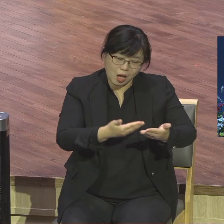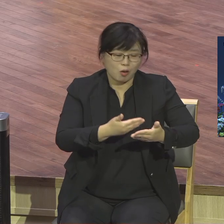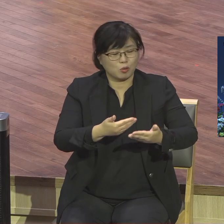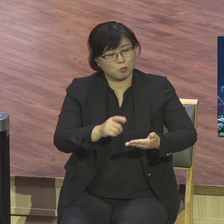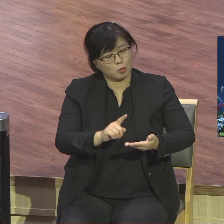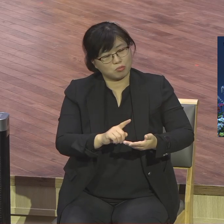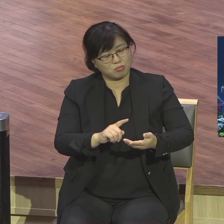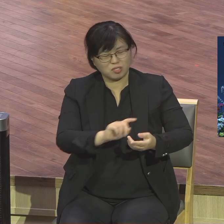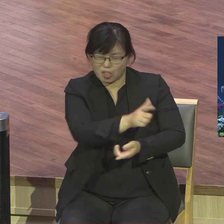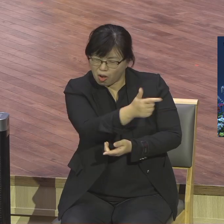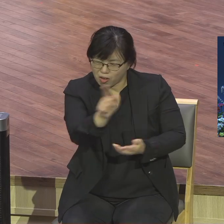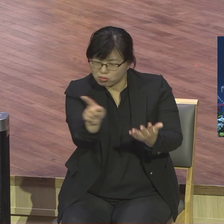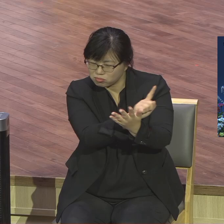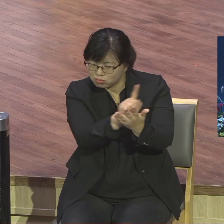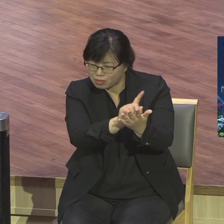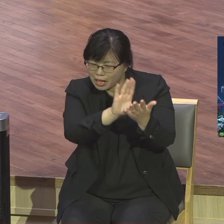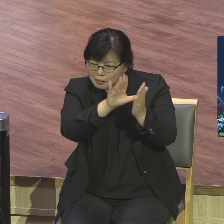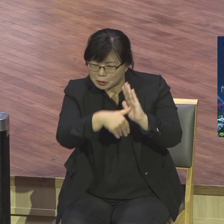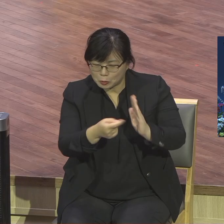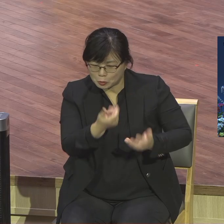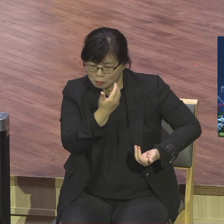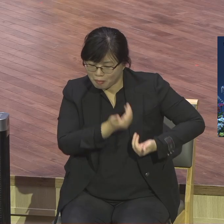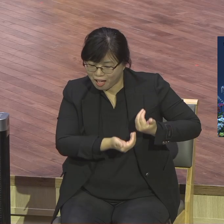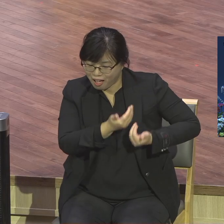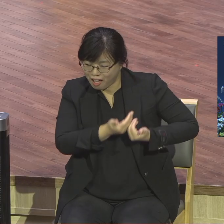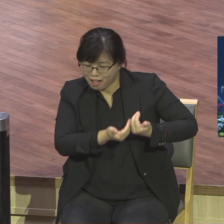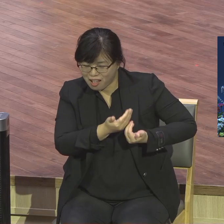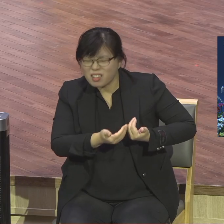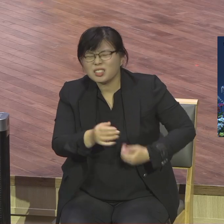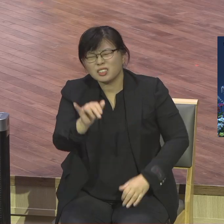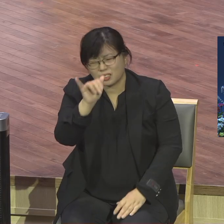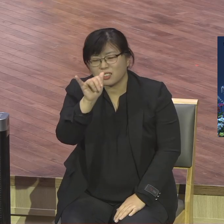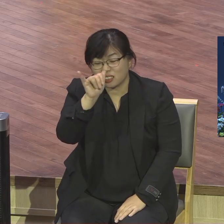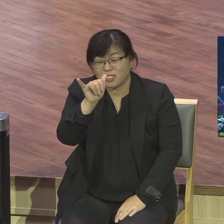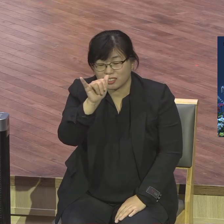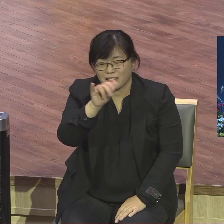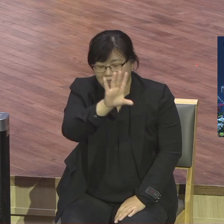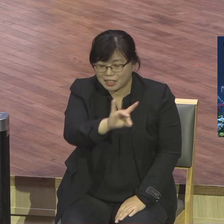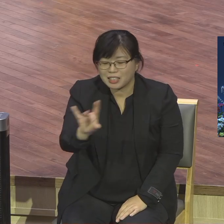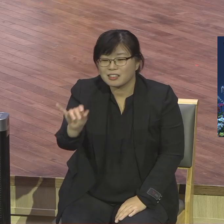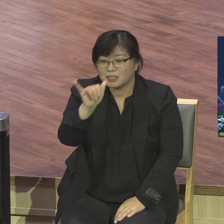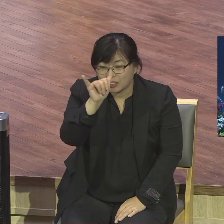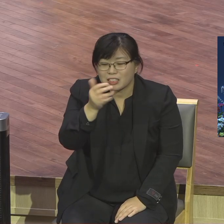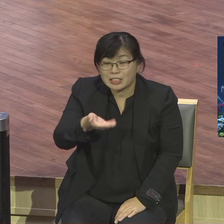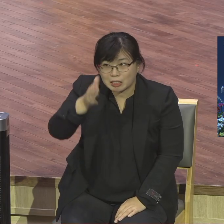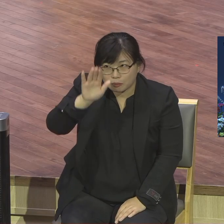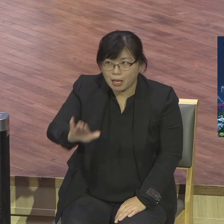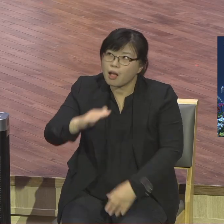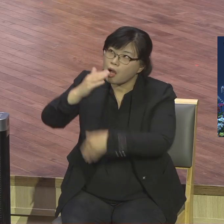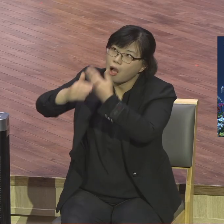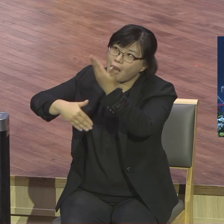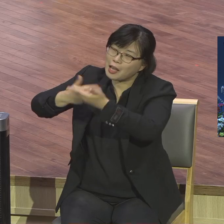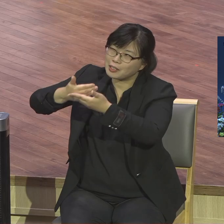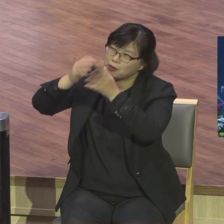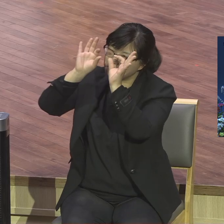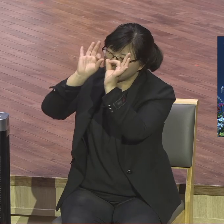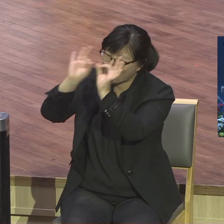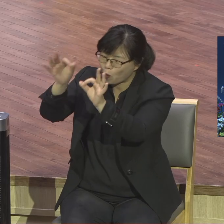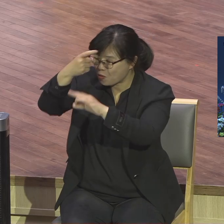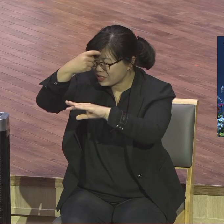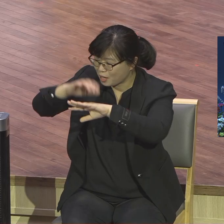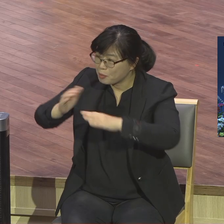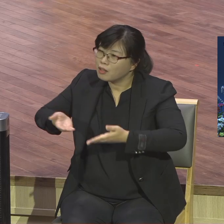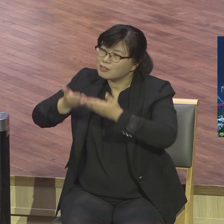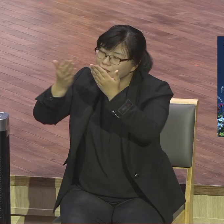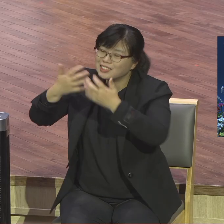하나님 만나러 왔는데 하나님의 하나님을 사랑한다 고백하러 나왔는데 이 즐거움 뺏기면 안 되잖아 즐거움 넘쳐야 돼 그래 그게 정상이에요